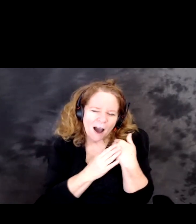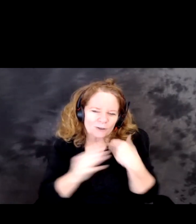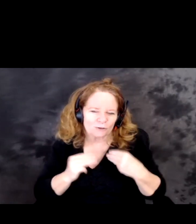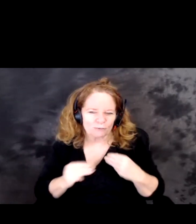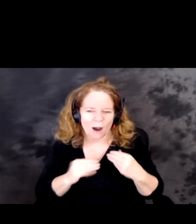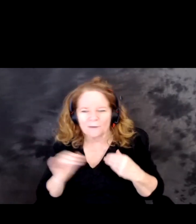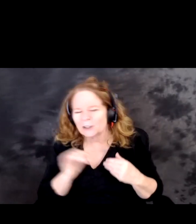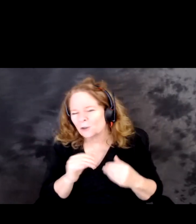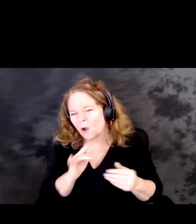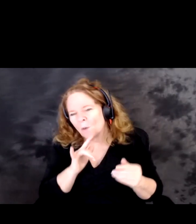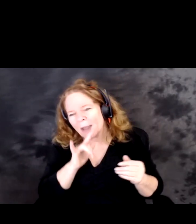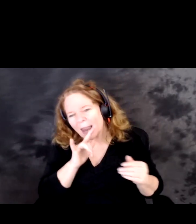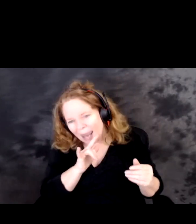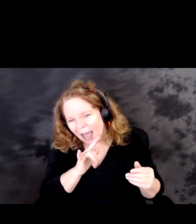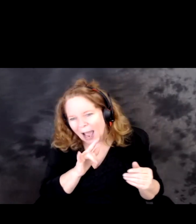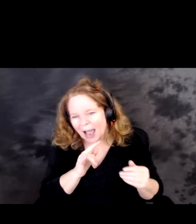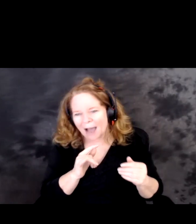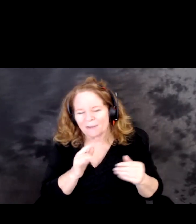Abrazo a Marvin el